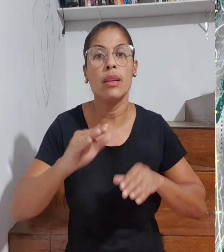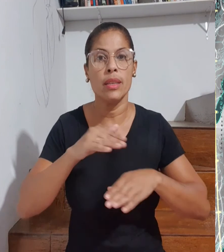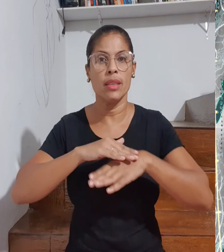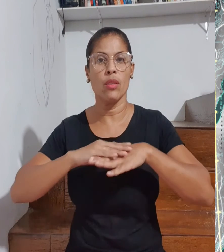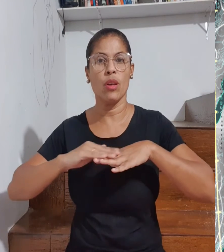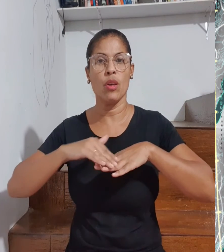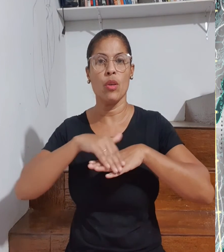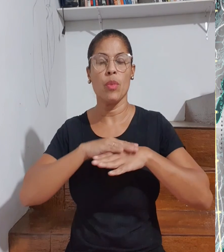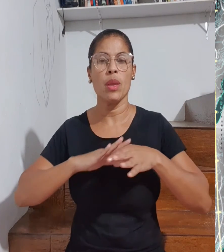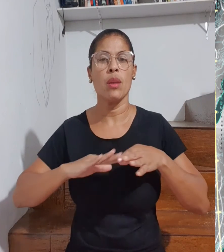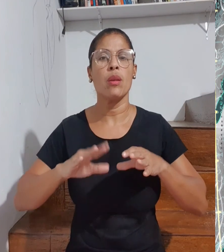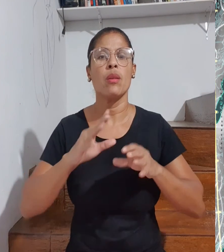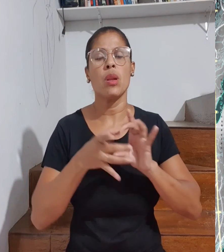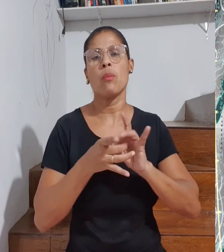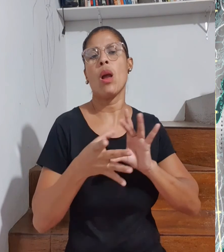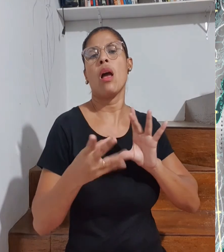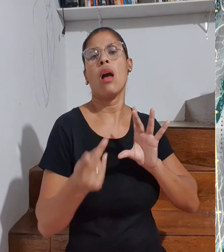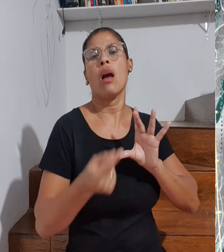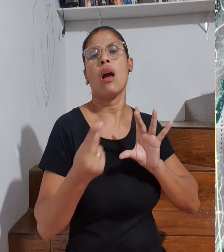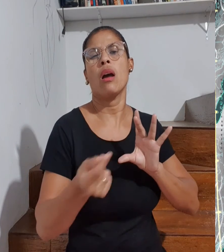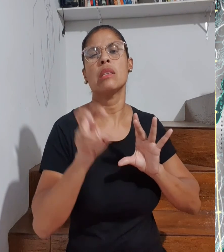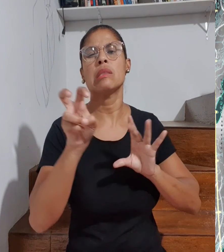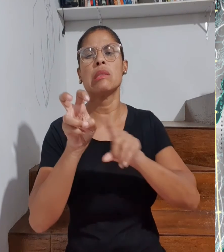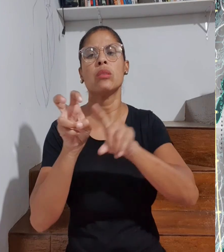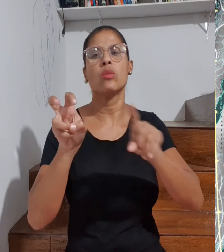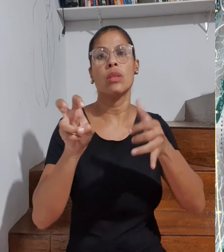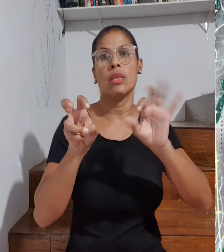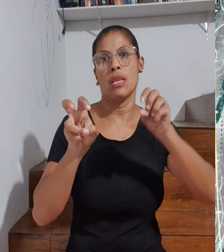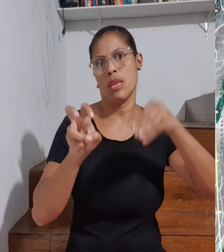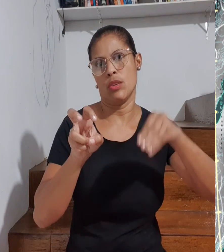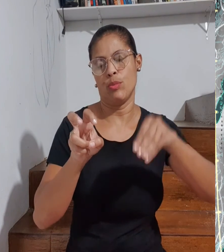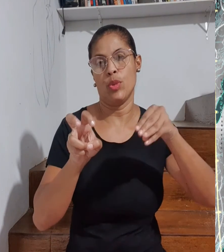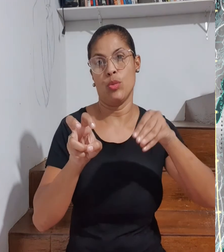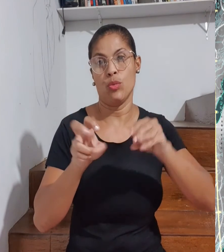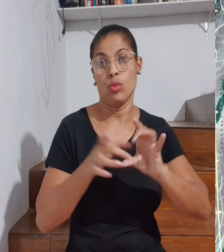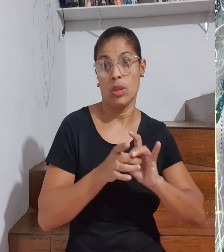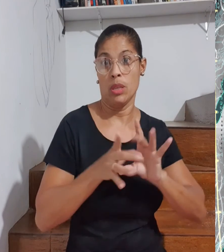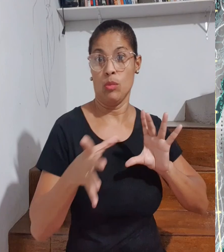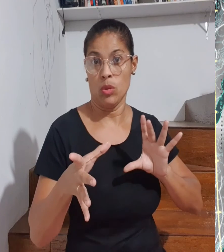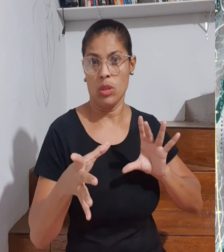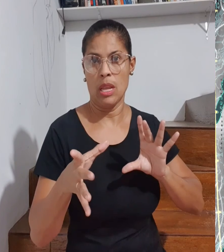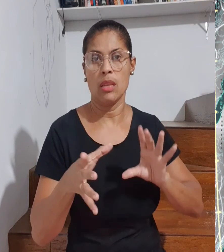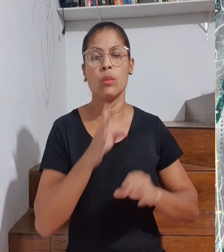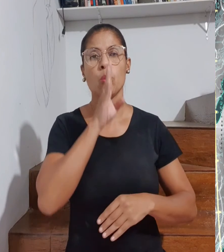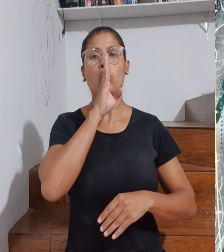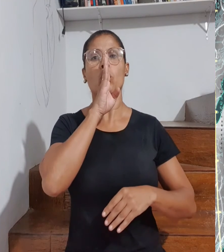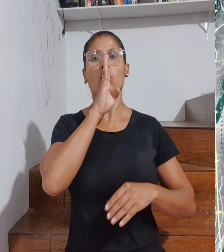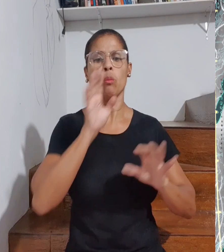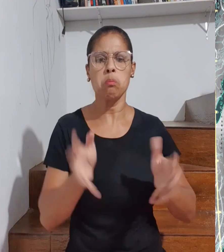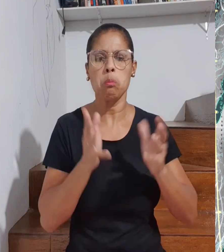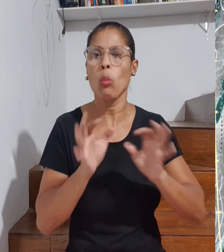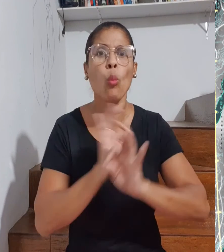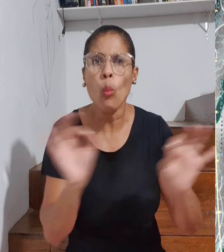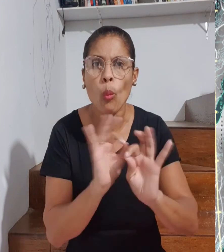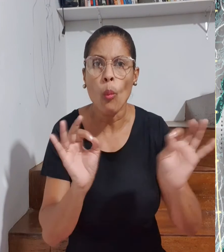citoplasmática mantém-se despolarizada por muito tempo, de 5 a 10 minutos. Como a membrana despolarizada não responde mais